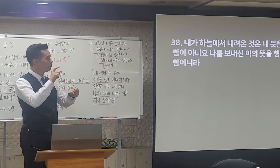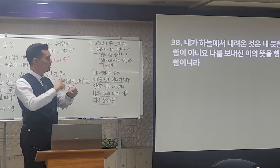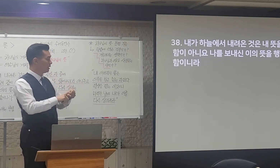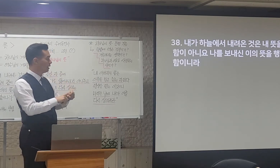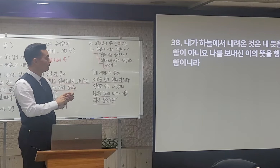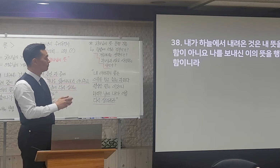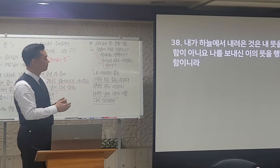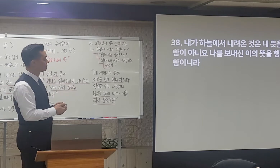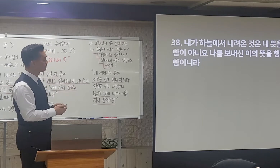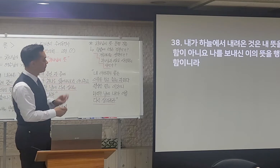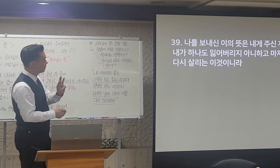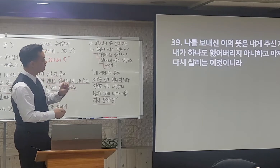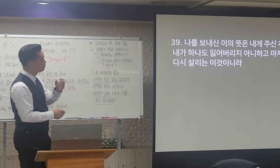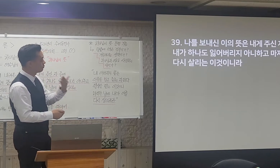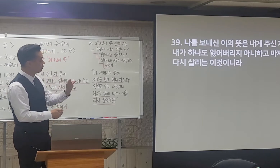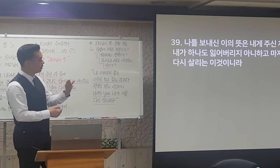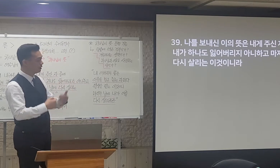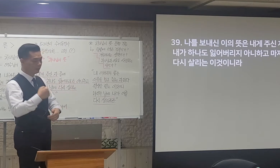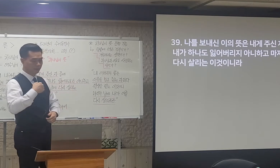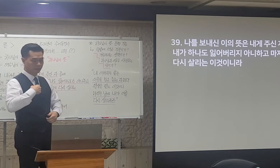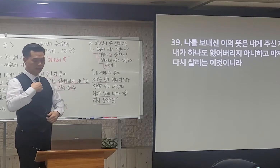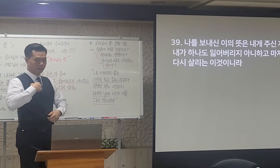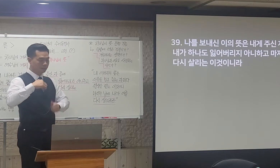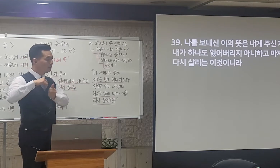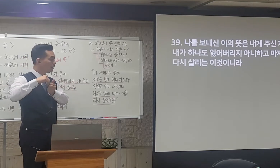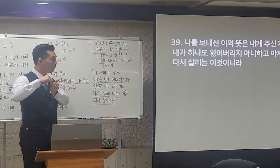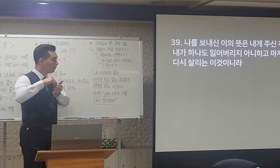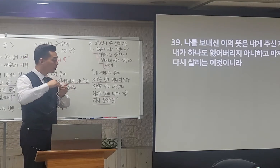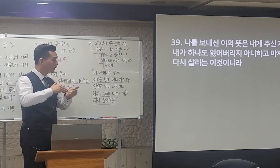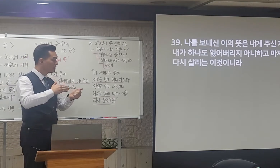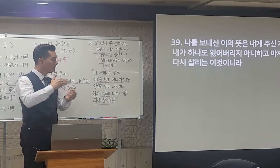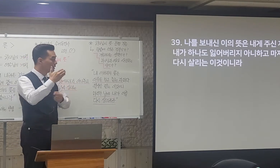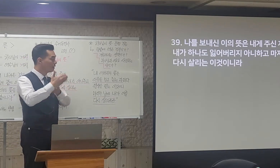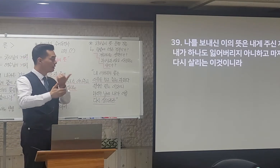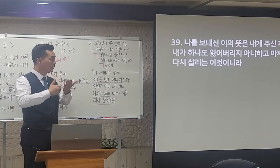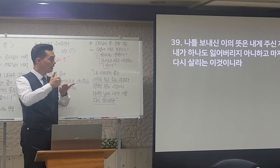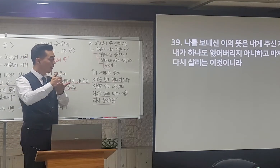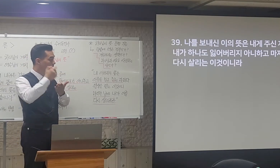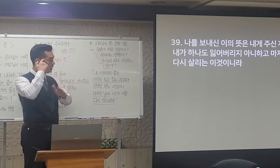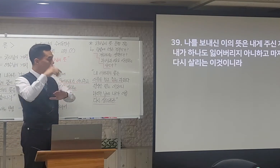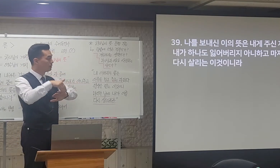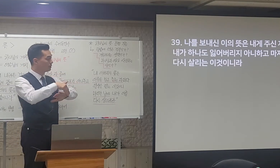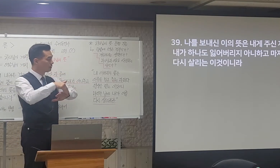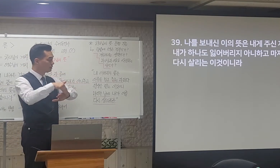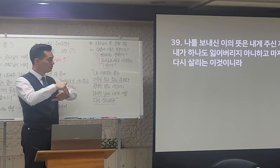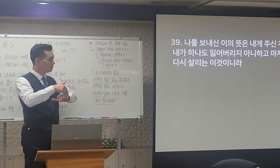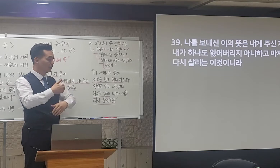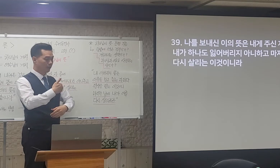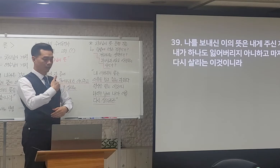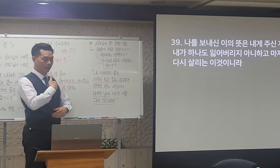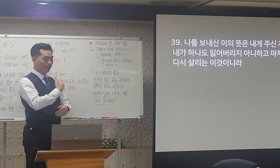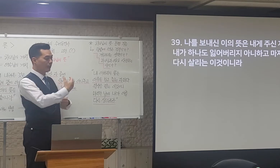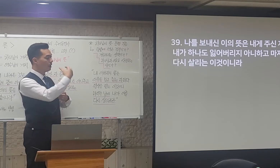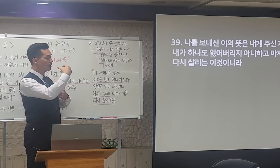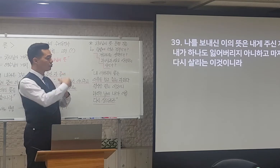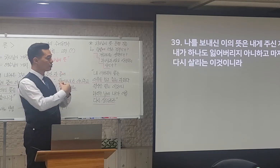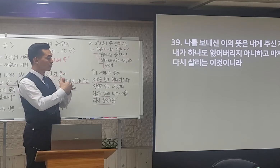함이니라. 39절 나를 보내신 이의 뜻은 내게 주신